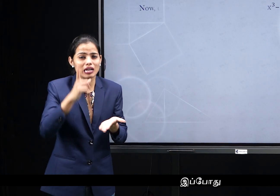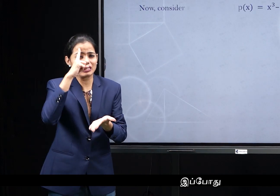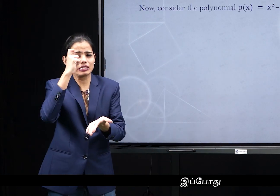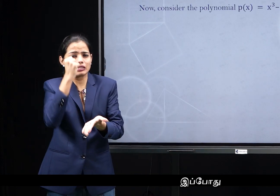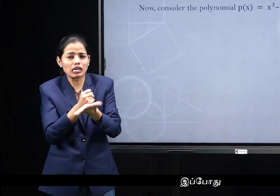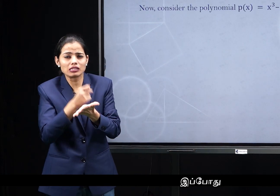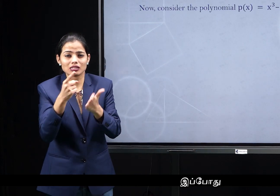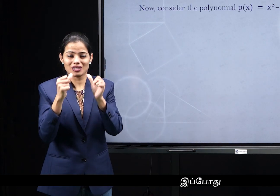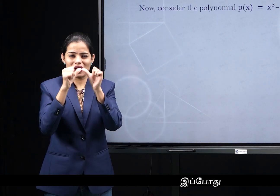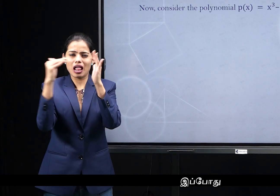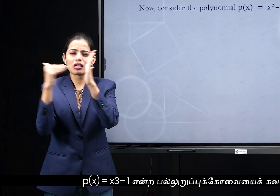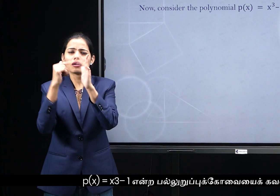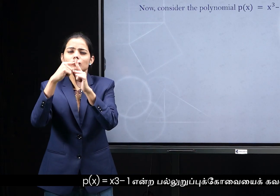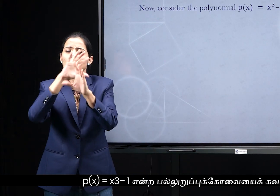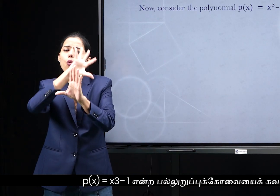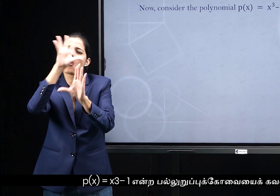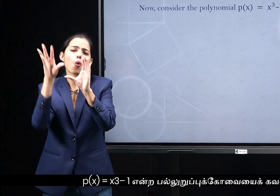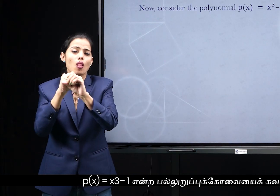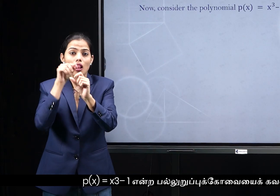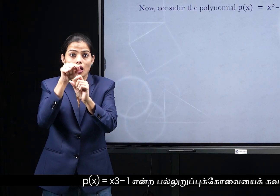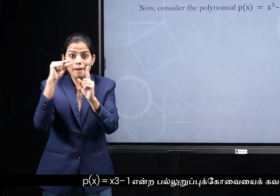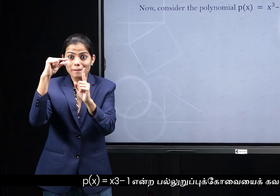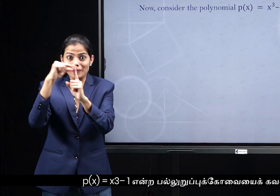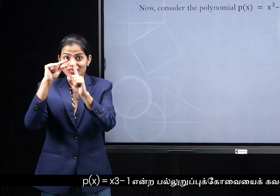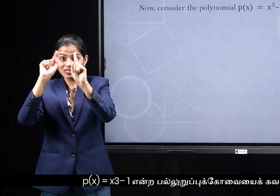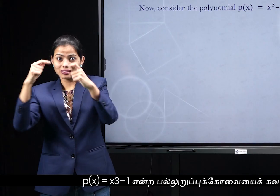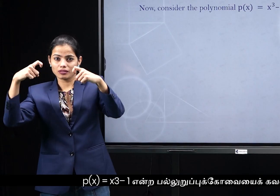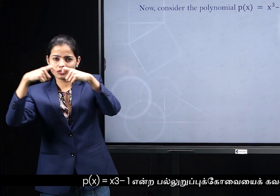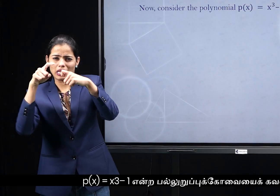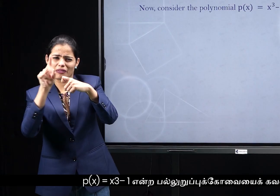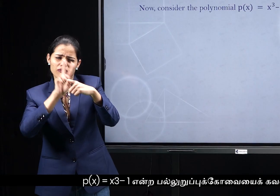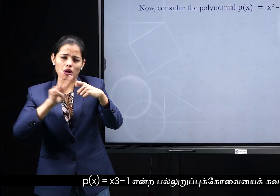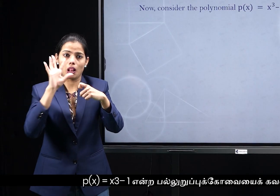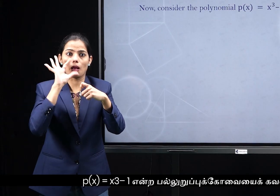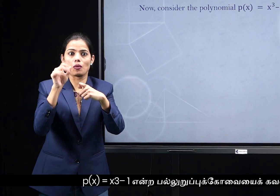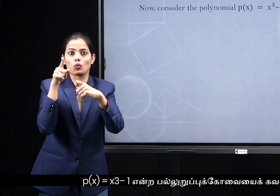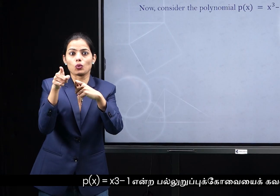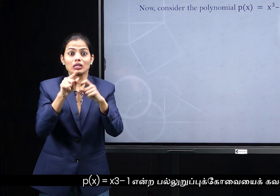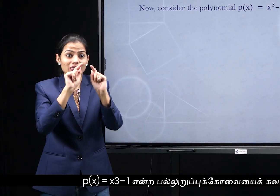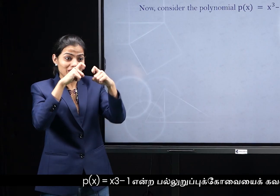இப்போது பி எக்ஸ் சமன் எக்ஸ் 3 முதல் 1 வரை என்ற பல்லுறுப்புக்கோவையை